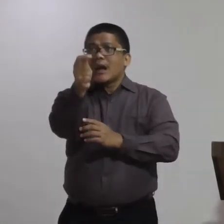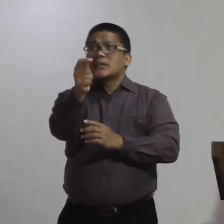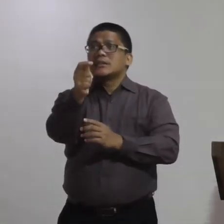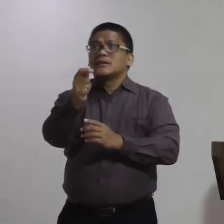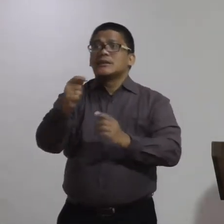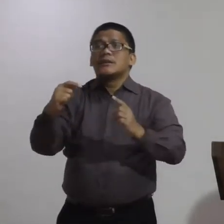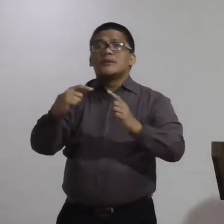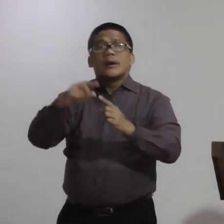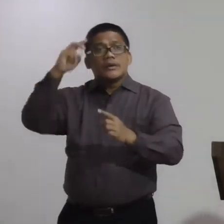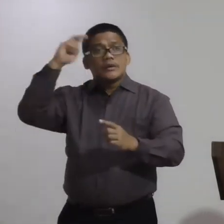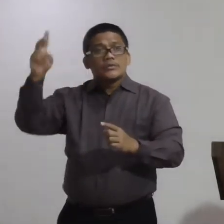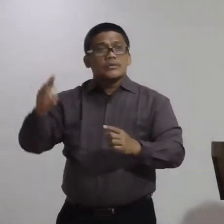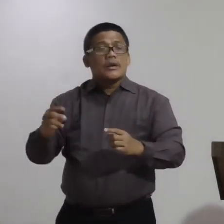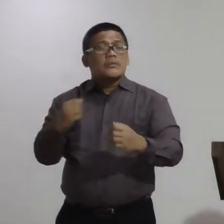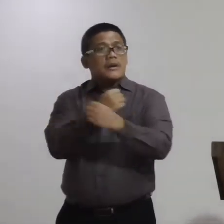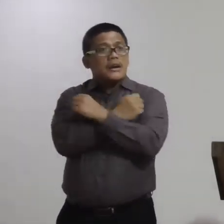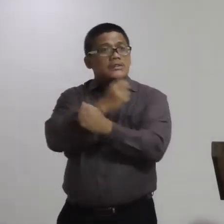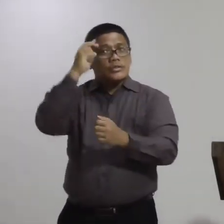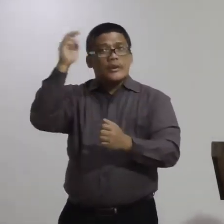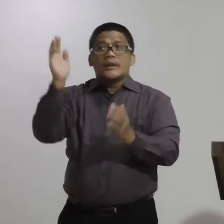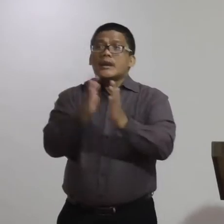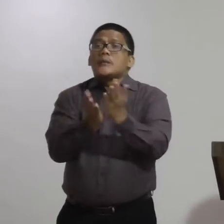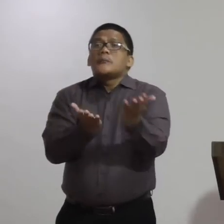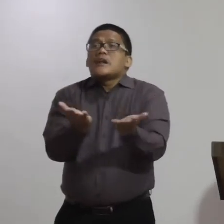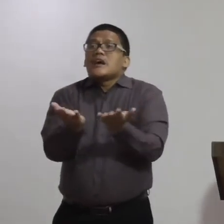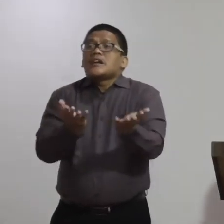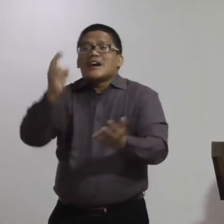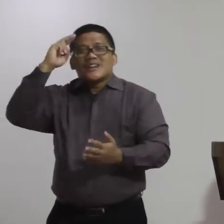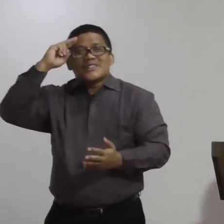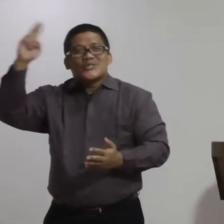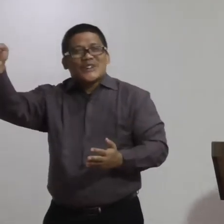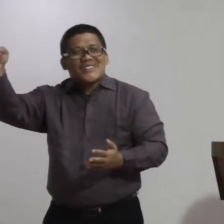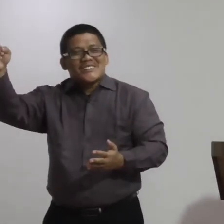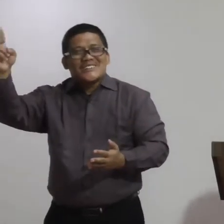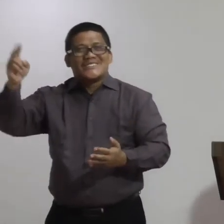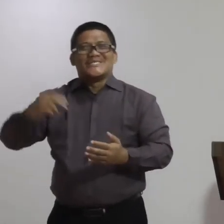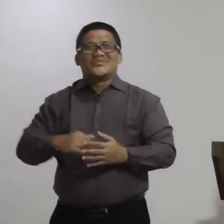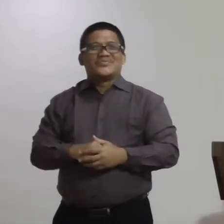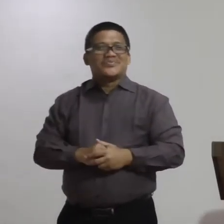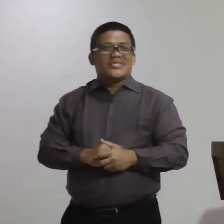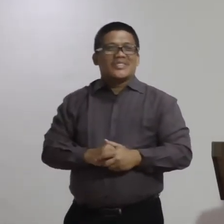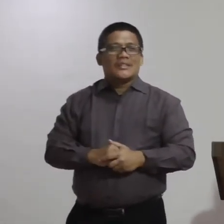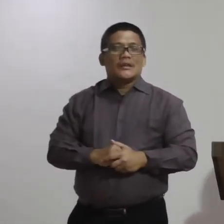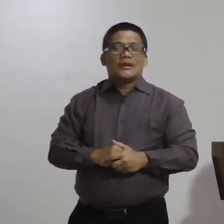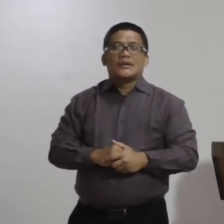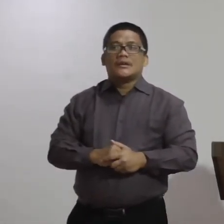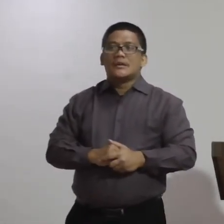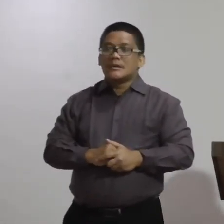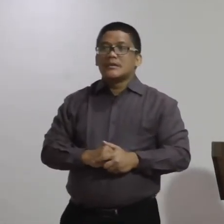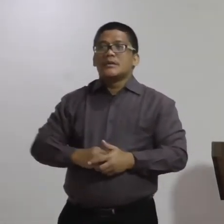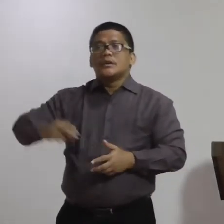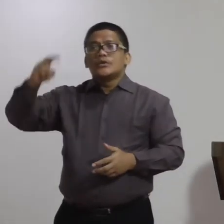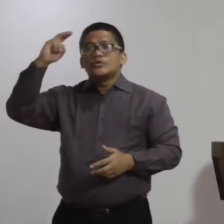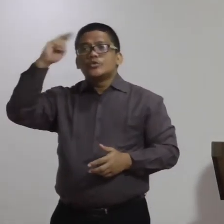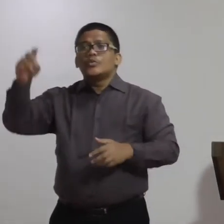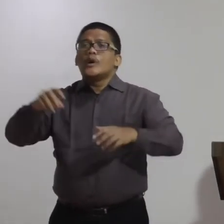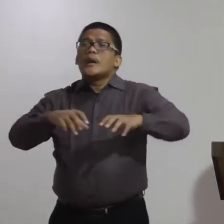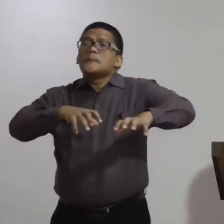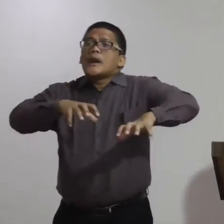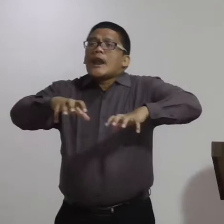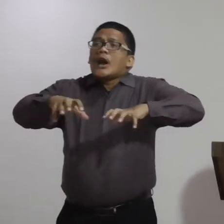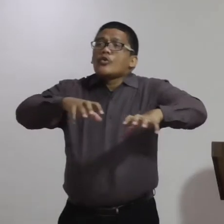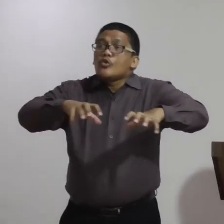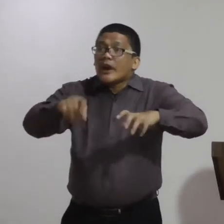Tuhan, mengasihi Tuhan dan melayani Tuhan. Nah, jadi hal ini Tuhan lakukan